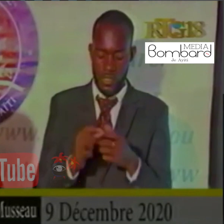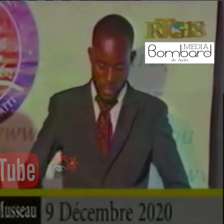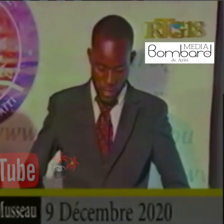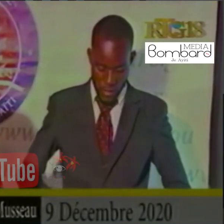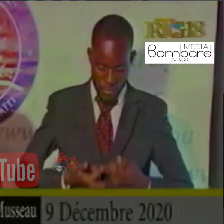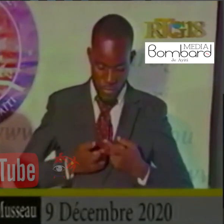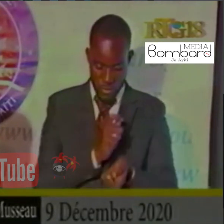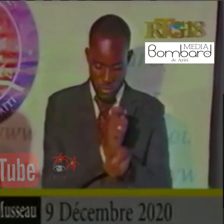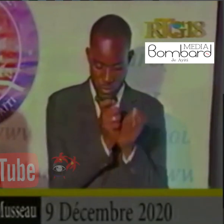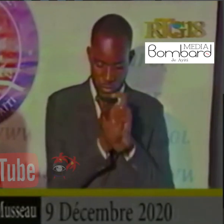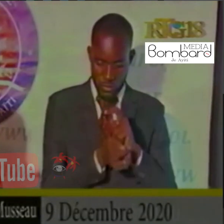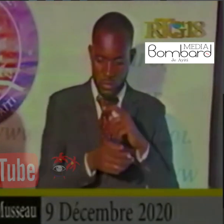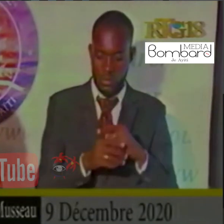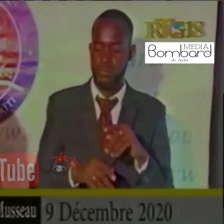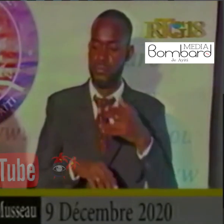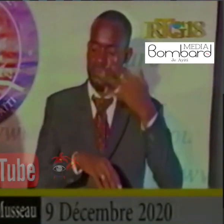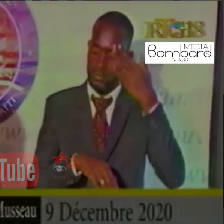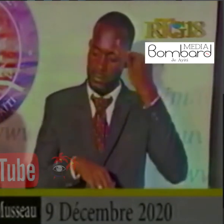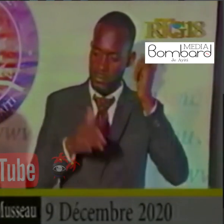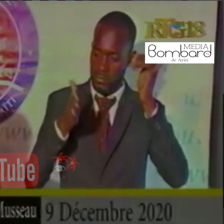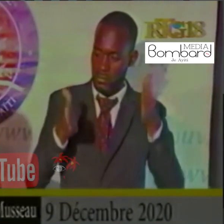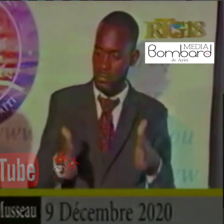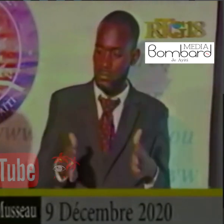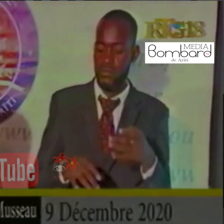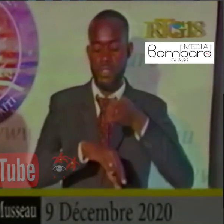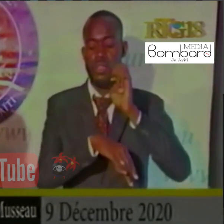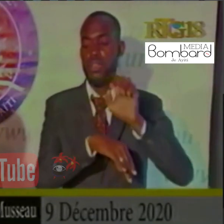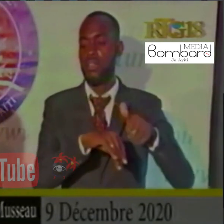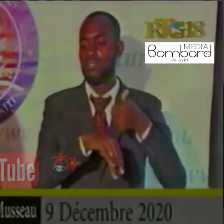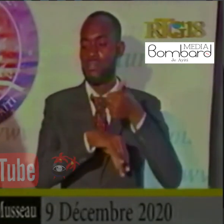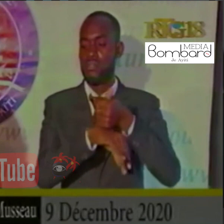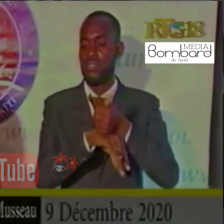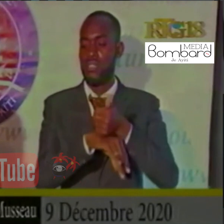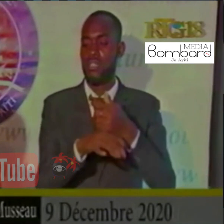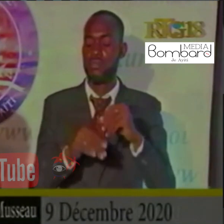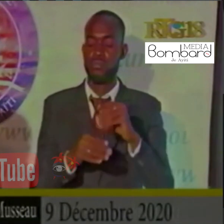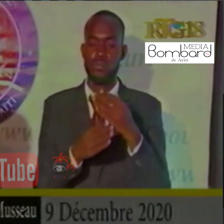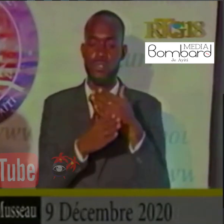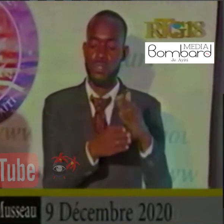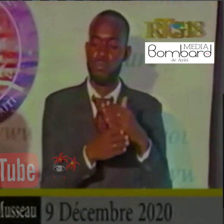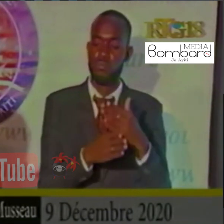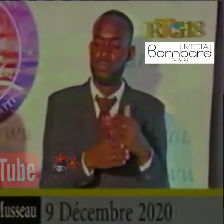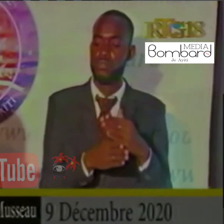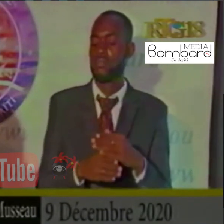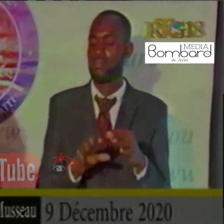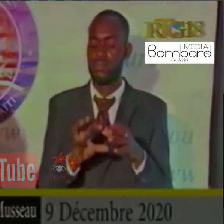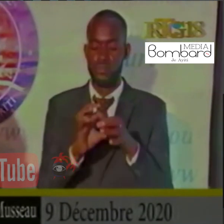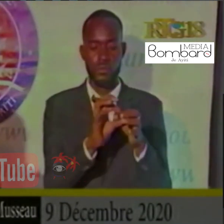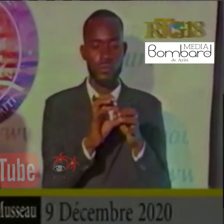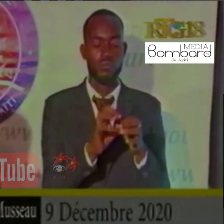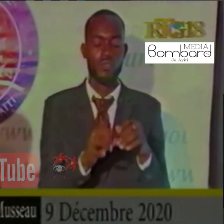haïtienne. Établir et partager des calendriers d'action partagés pour les